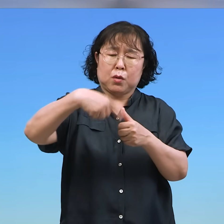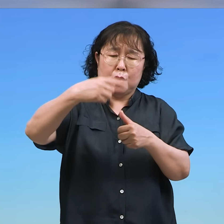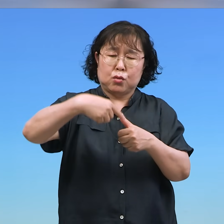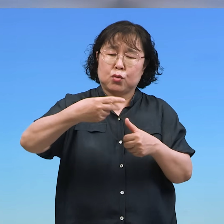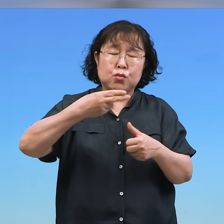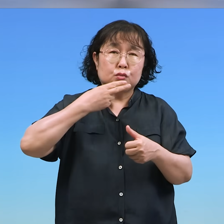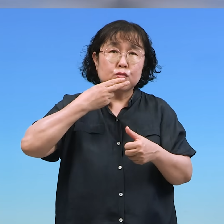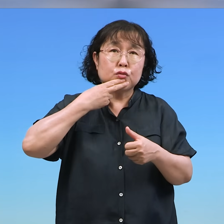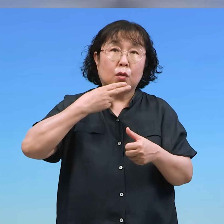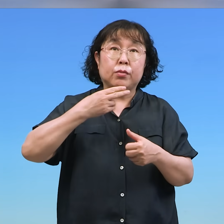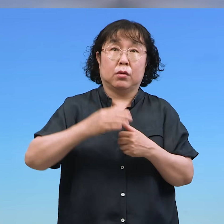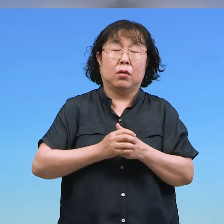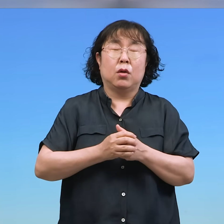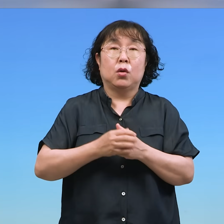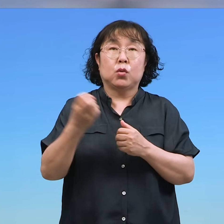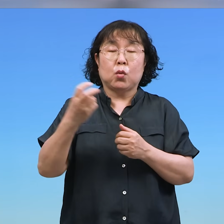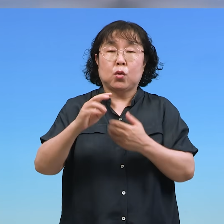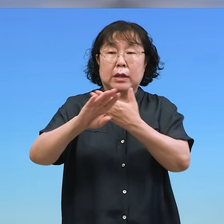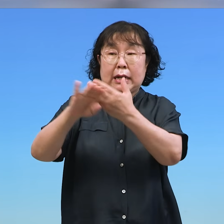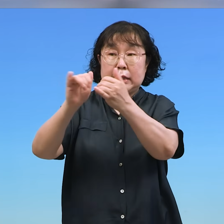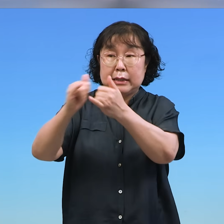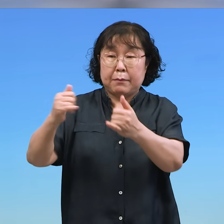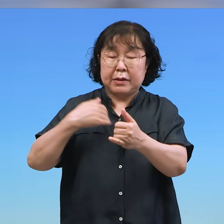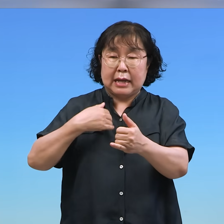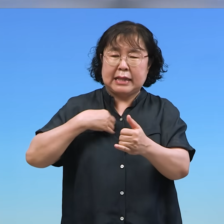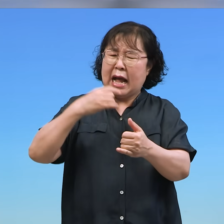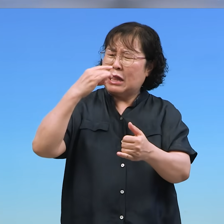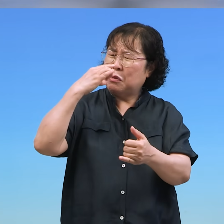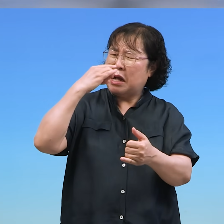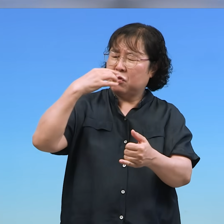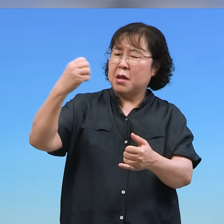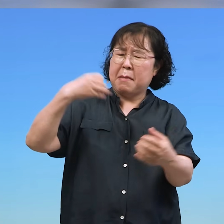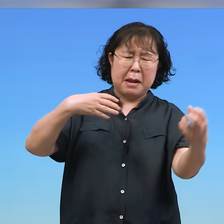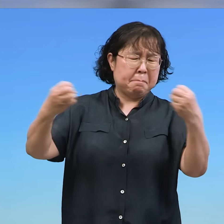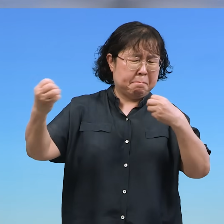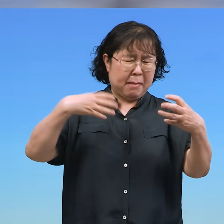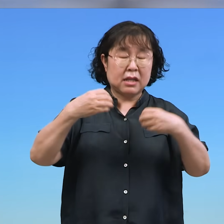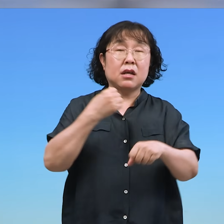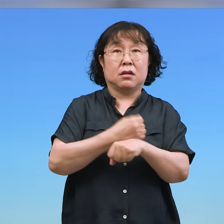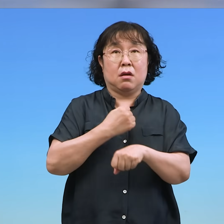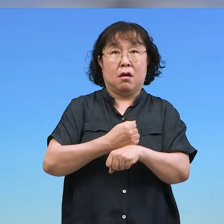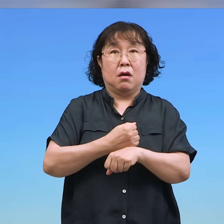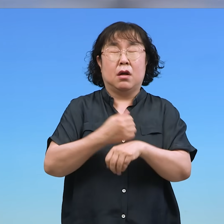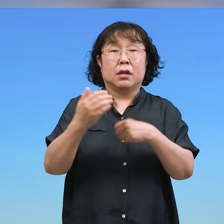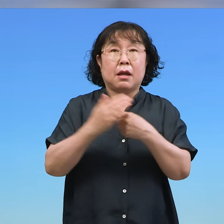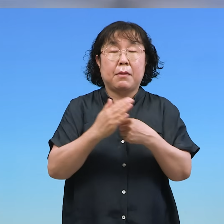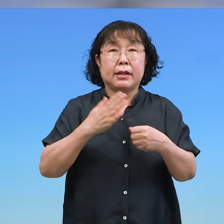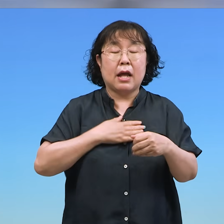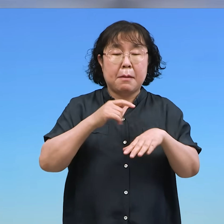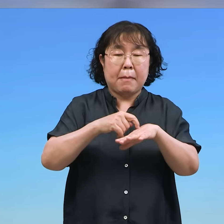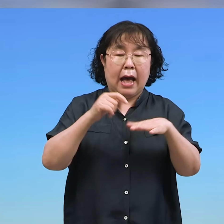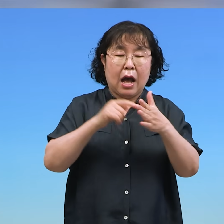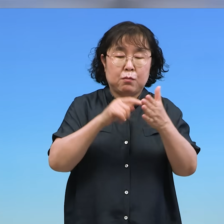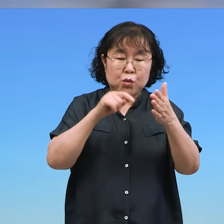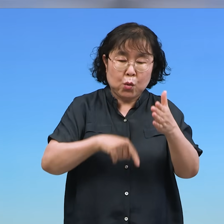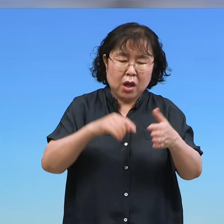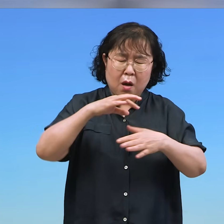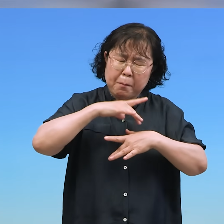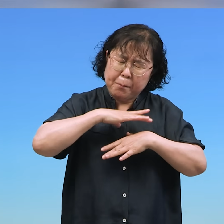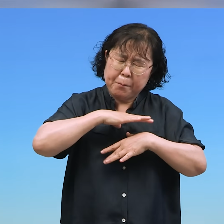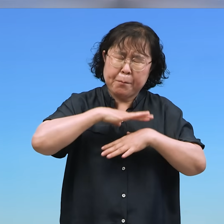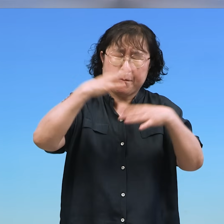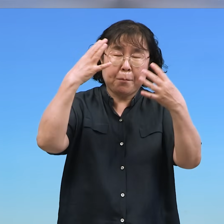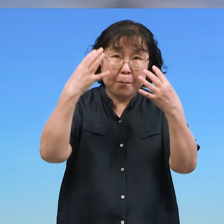그러니까, 안 된다 그러니까 그 얼마나 마음에 두려움이 많았는지 모릅니다. 그래서 처음에 한